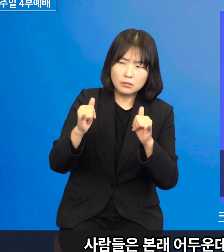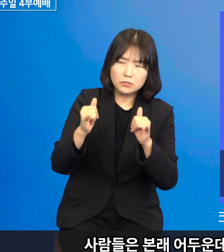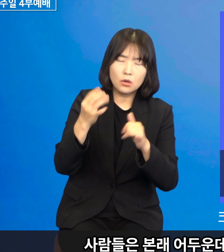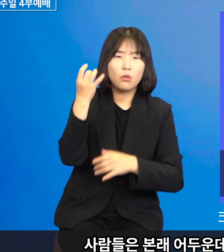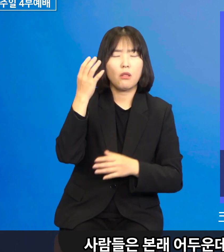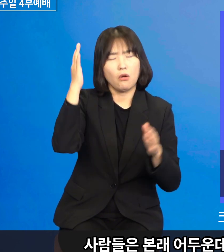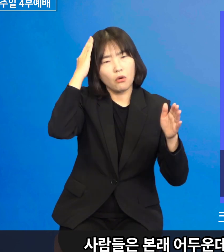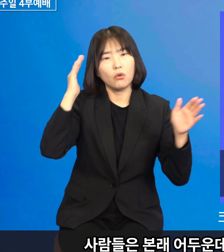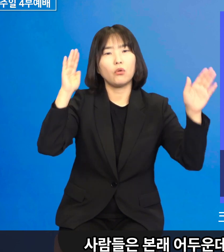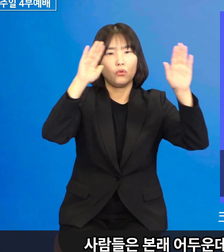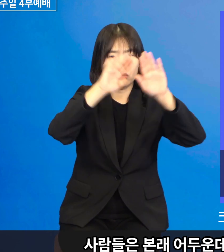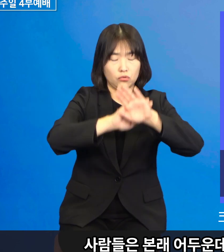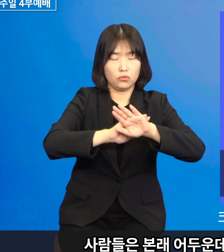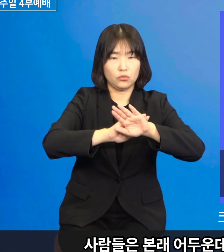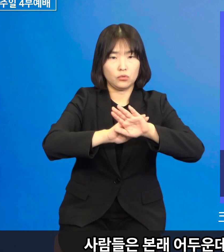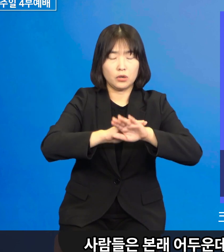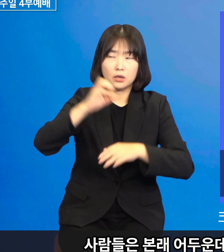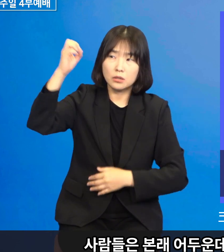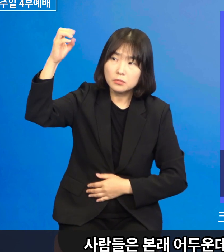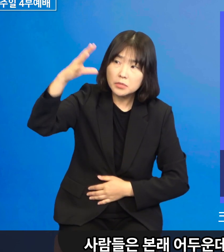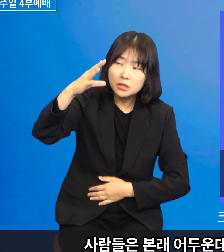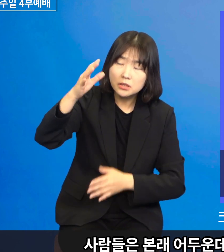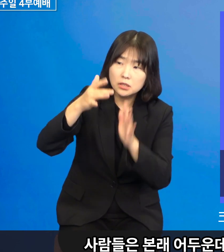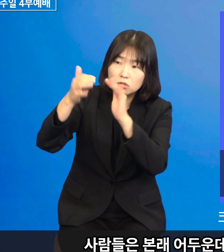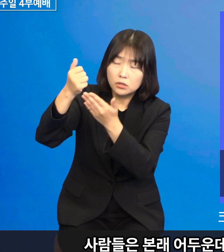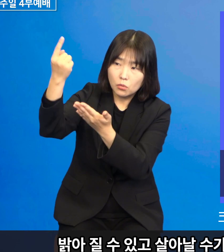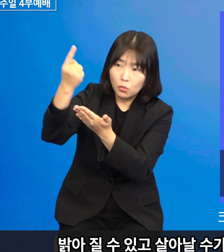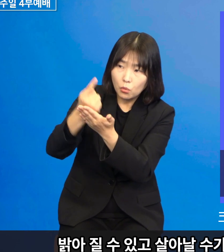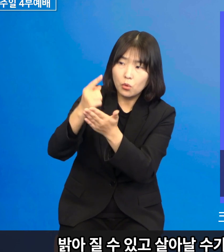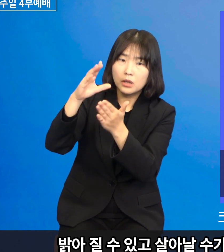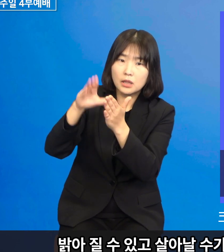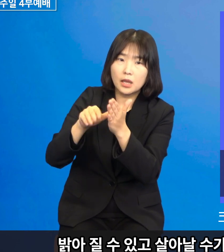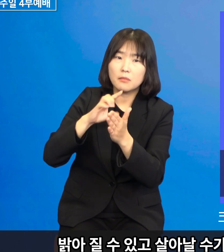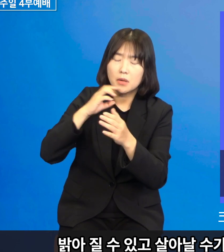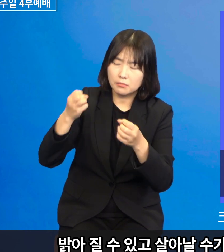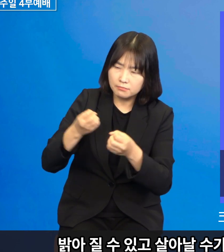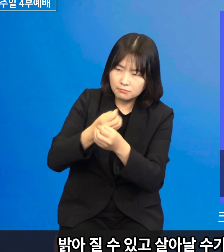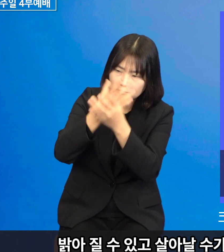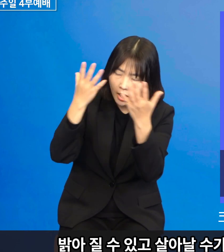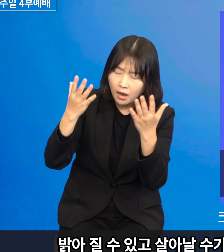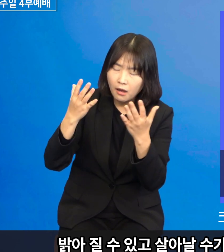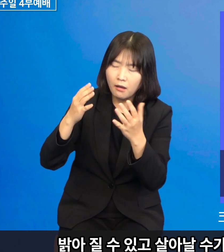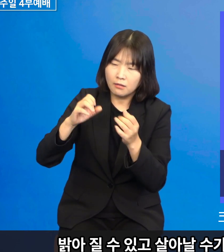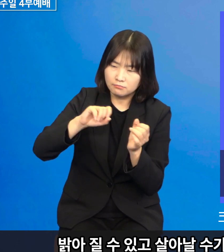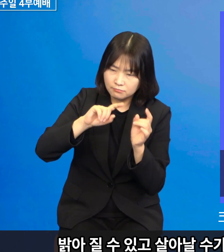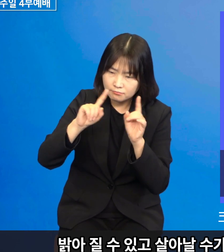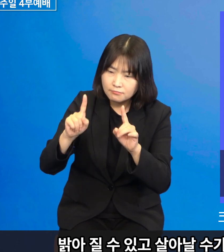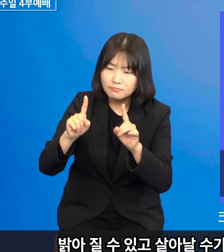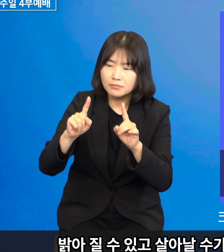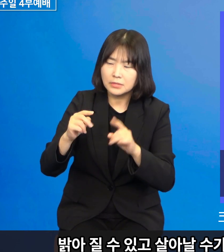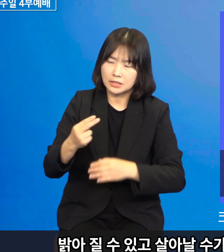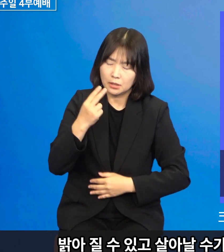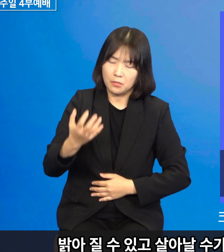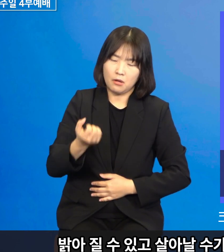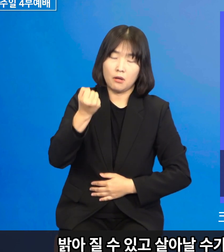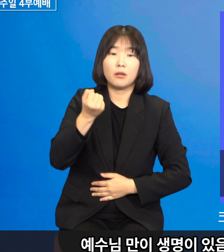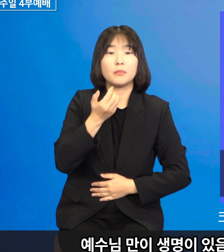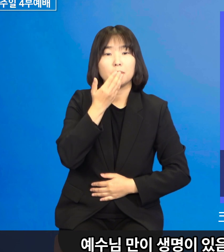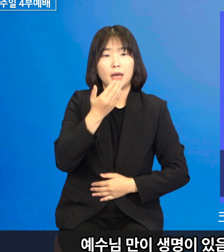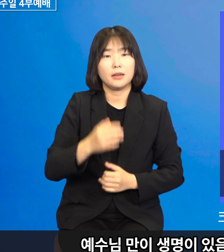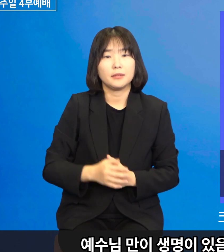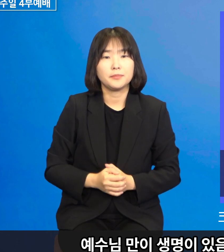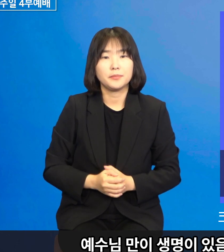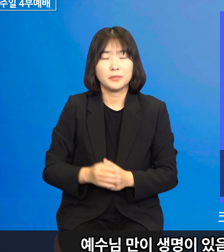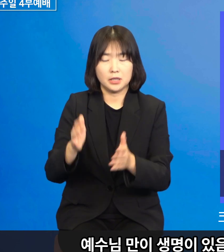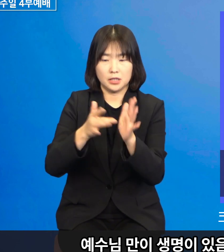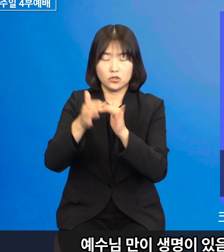어두운데 빛인 그분이 오실 때에만 밝아질 수 있고 살아날 수가 있고 생명을 얻을 수가 있어요.